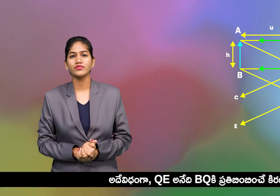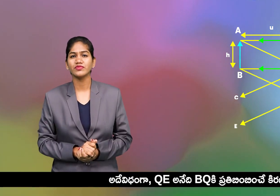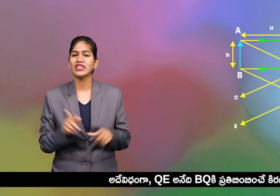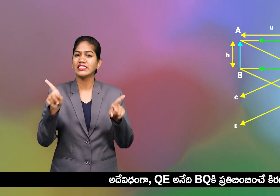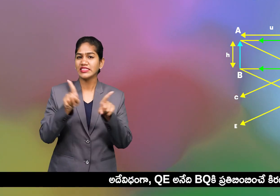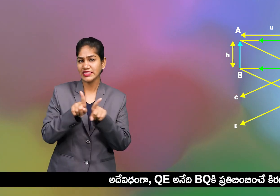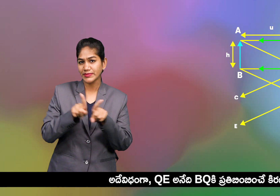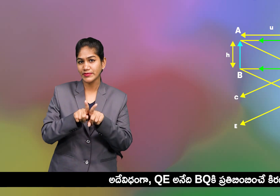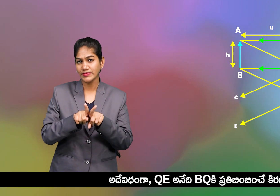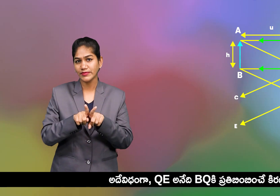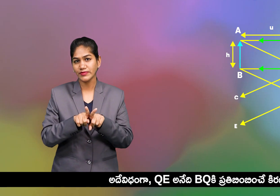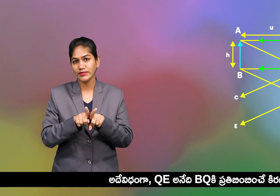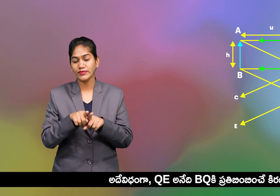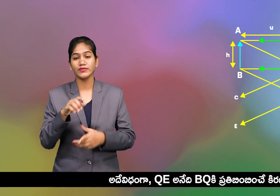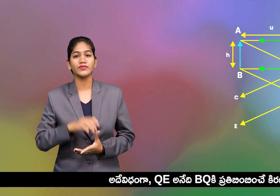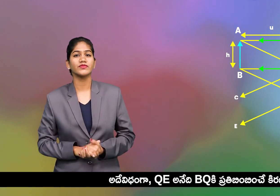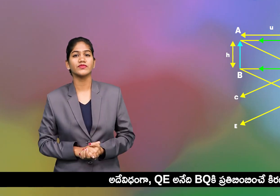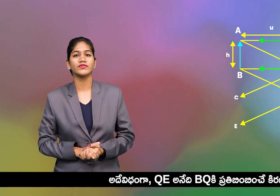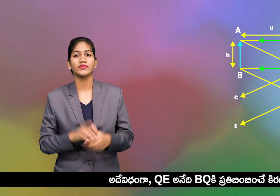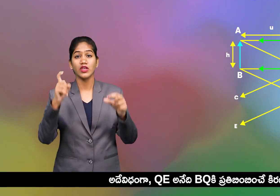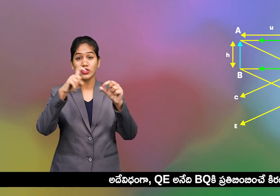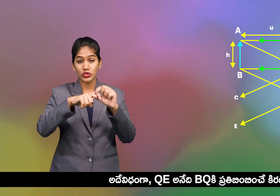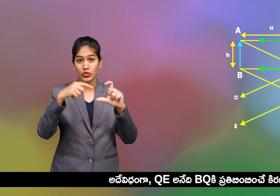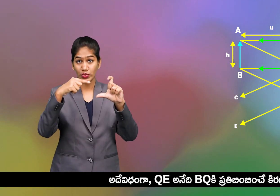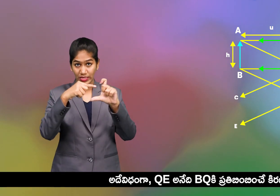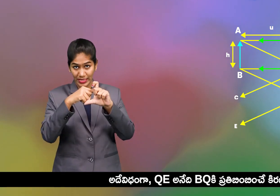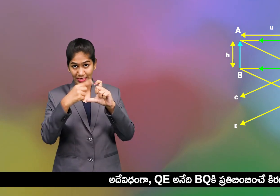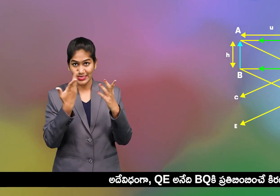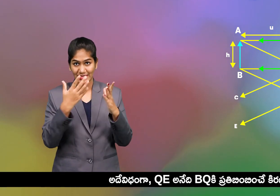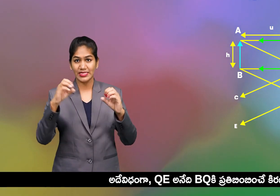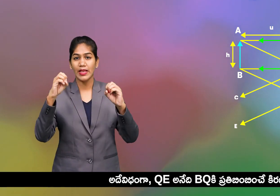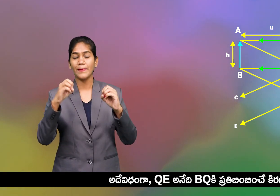అదేవిధంగా QE అనేది BQకి ప్రతిబింబించే కిరణం మరియు